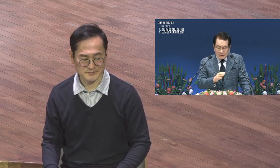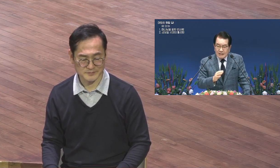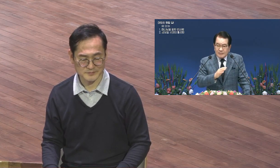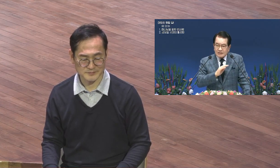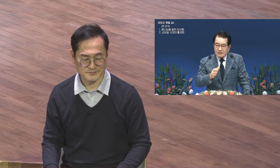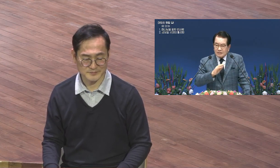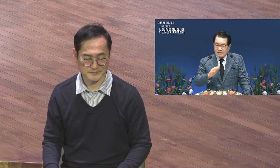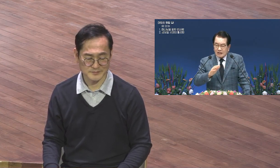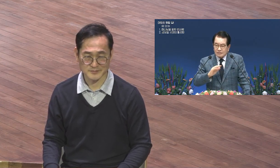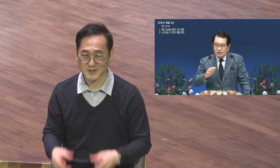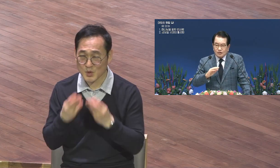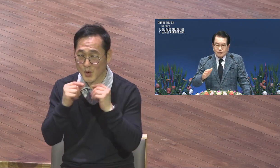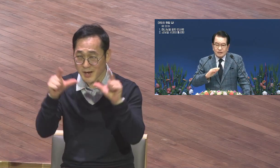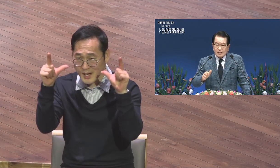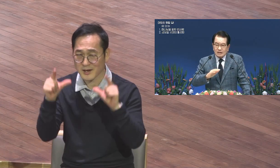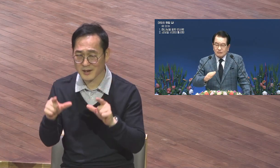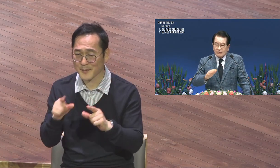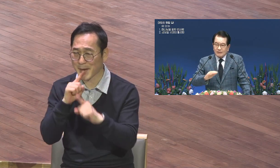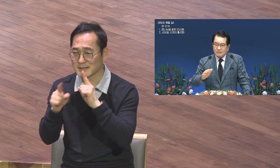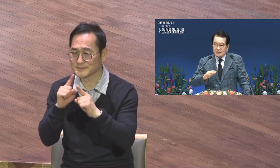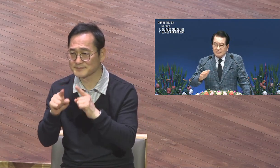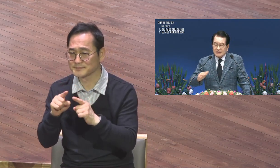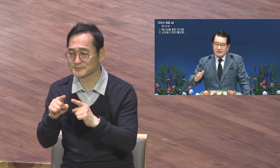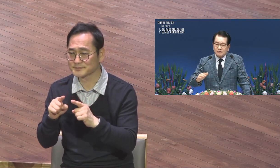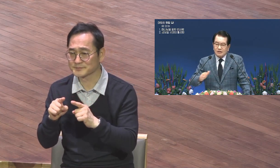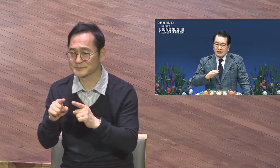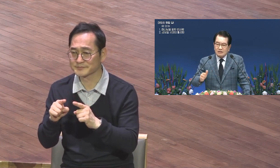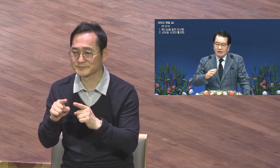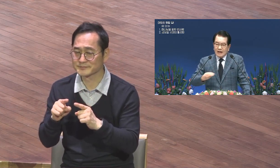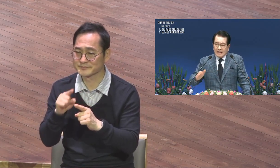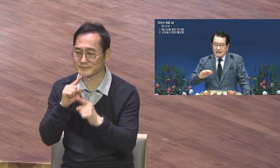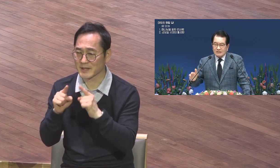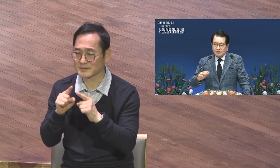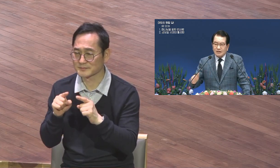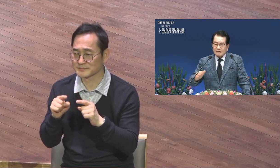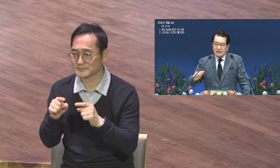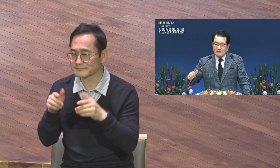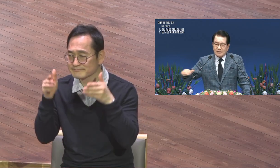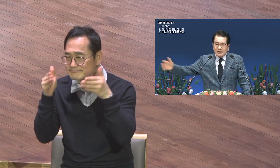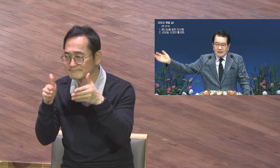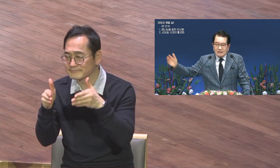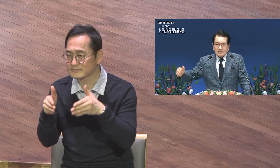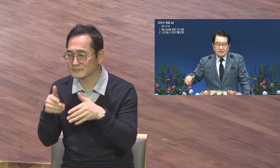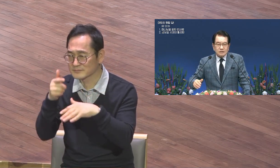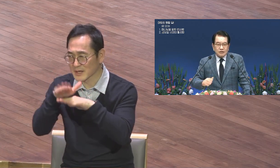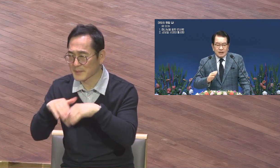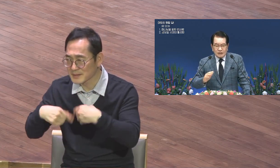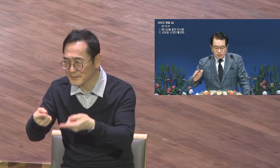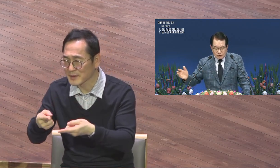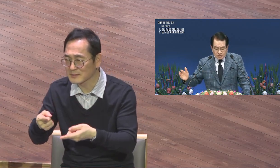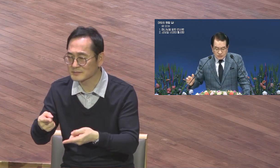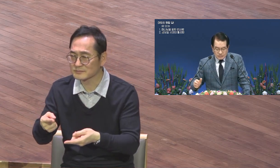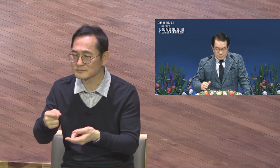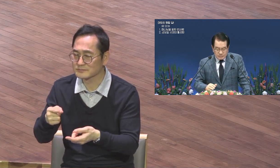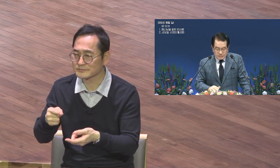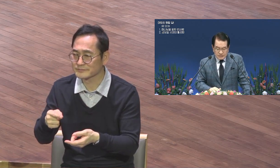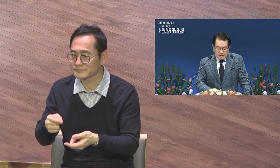막 그냥 메시지 막 산업선교부터 해가지고 랩런트 메시지부터 해가지고 핵심부터 해 그다음에 막 그냥